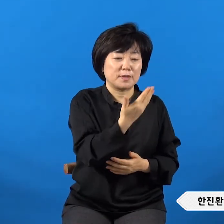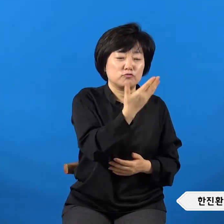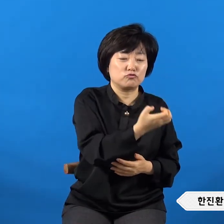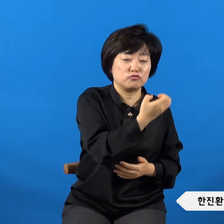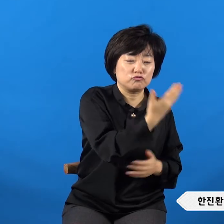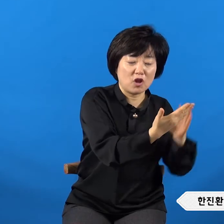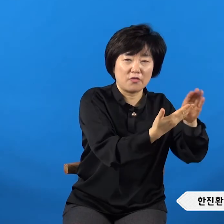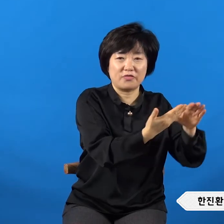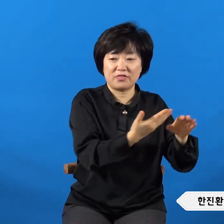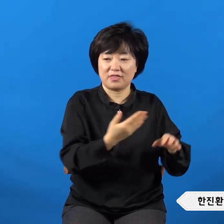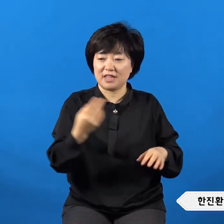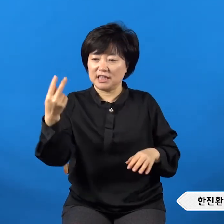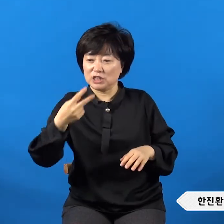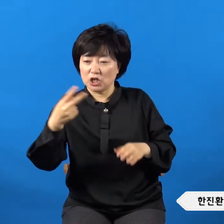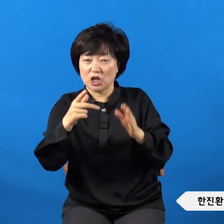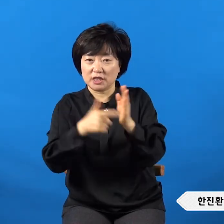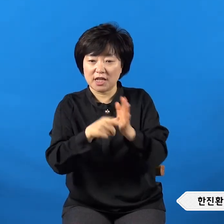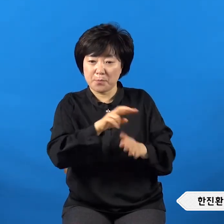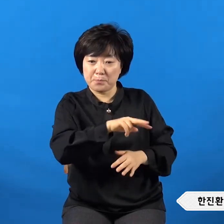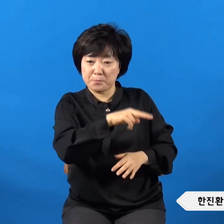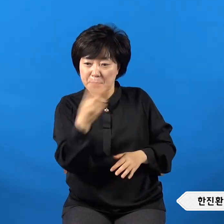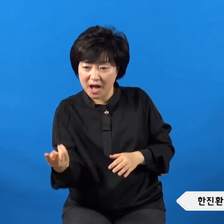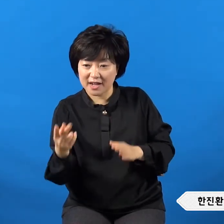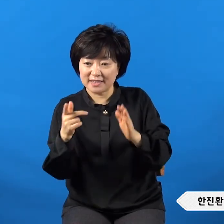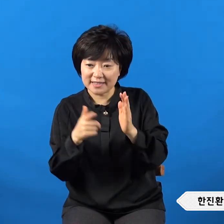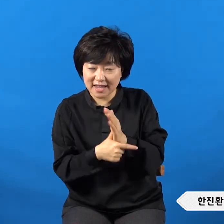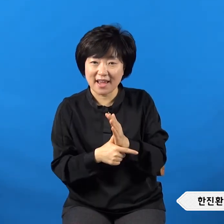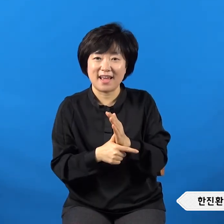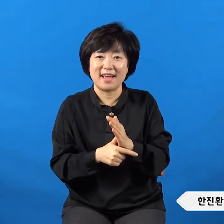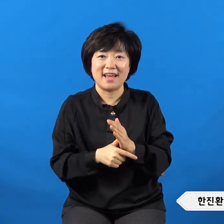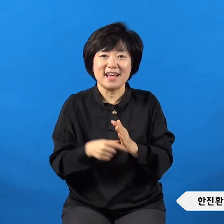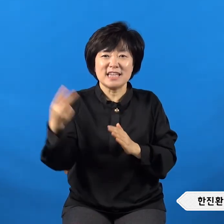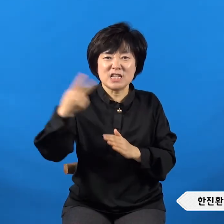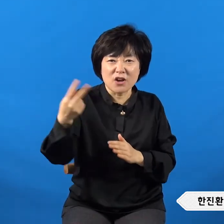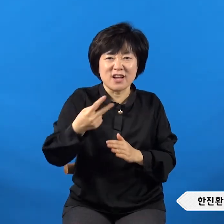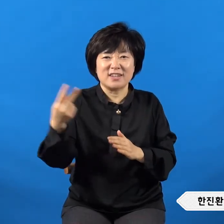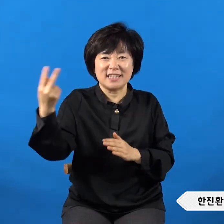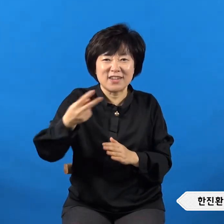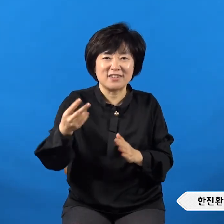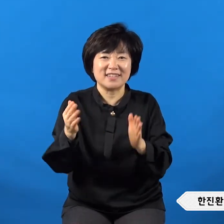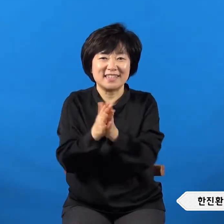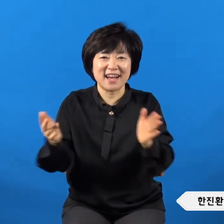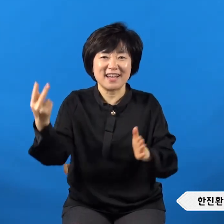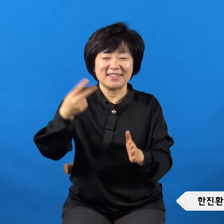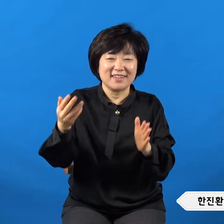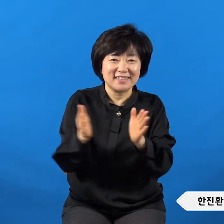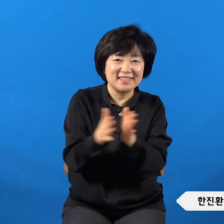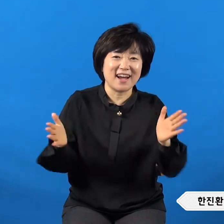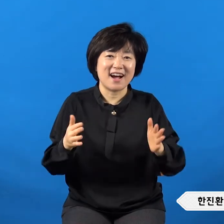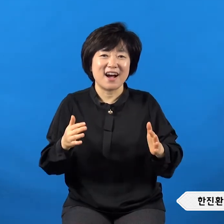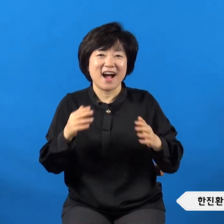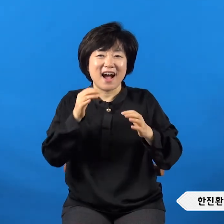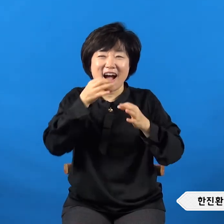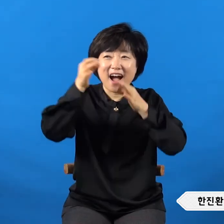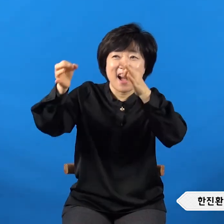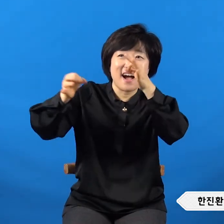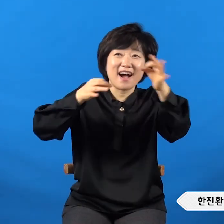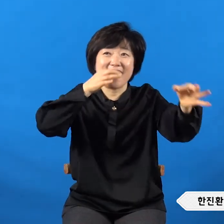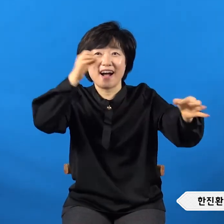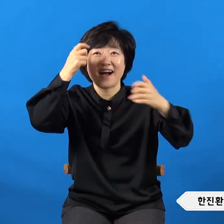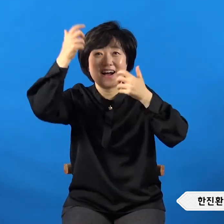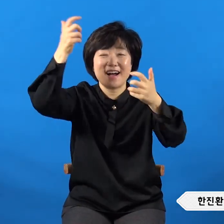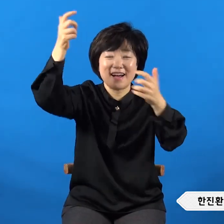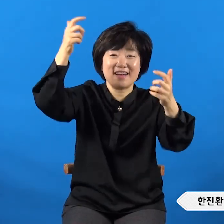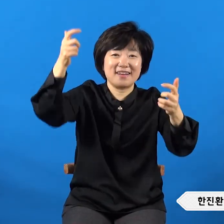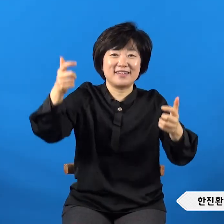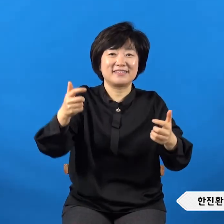1999년에서 2000년으로 넘어갈 때에 이제 21세기가 된다고 온 지구촌이 떠들썩했어요. 21세기 태양을 어디서